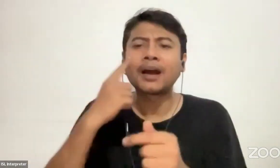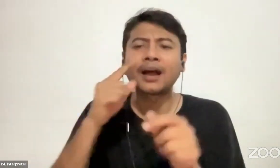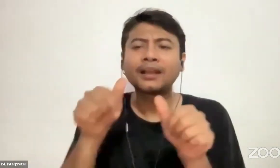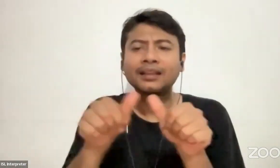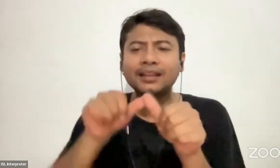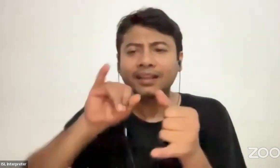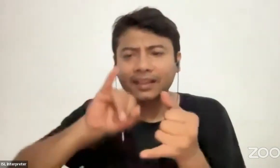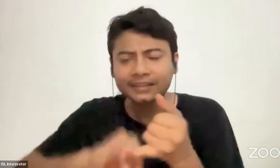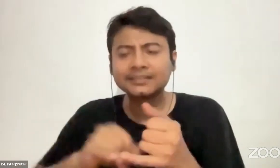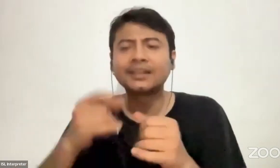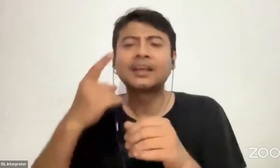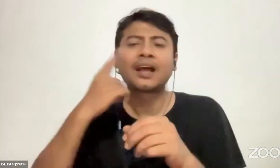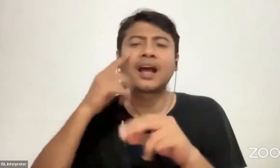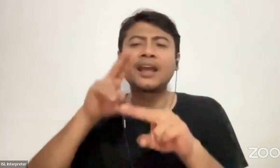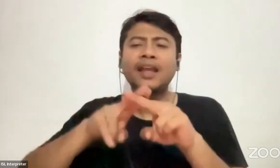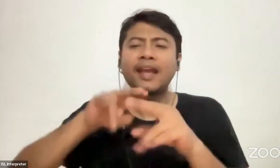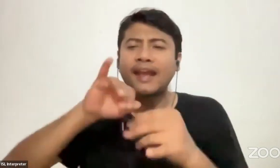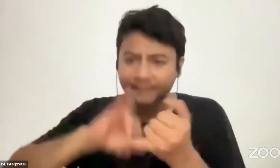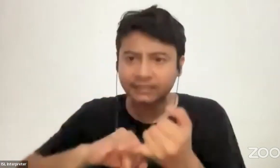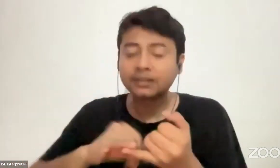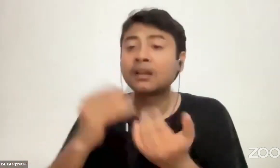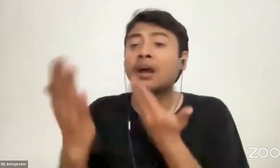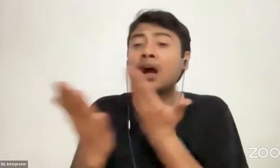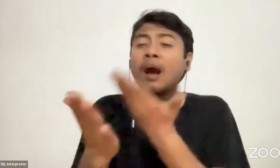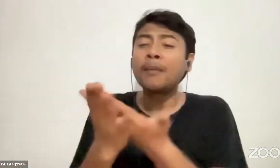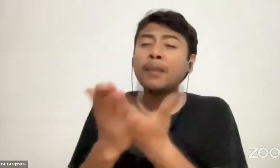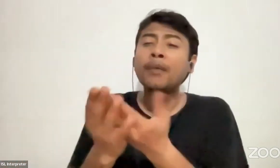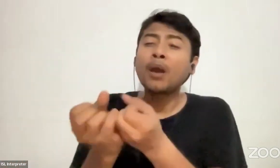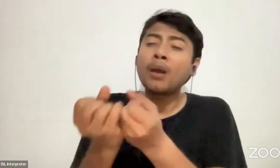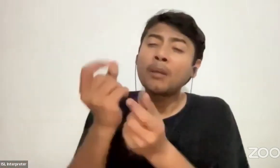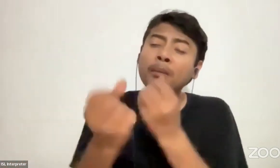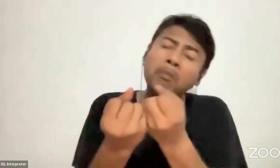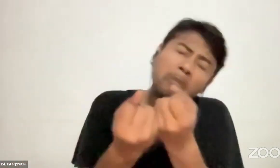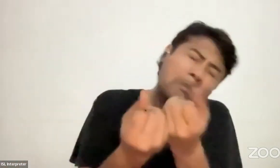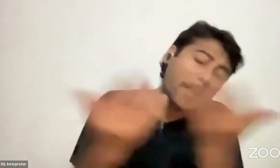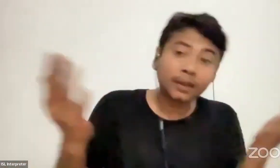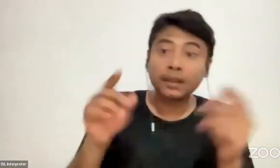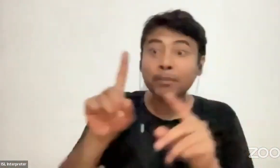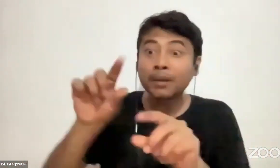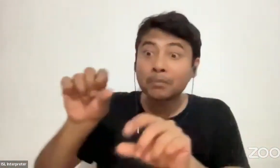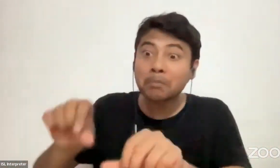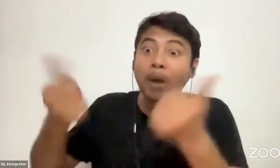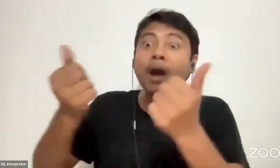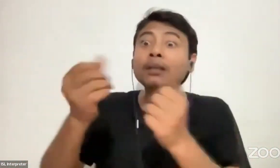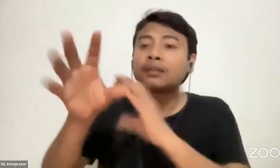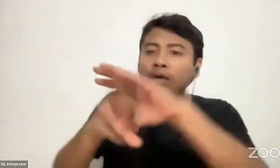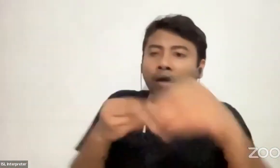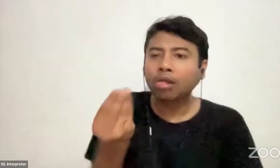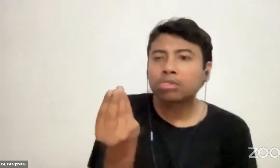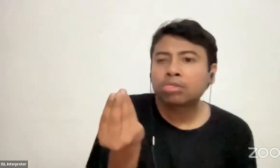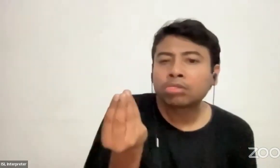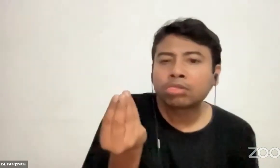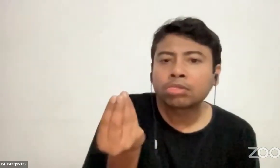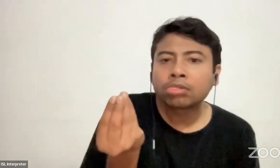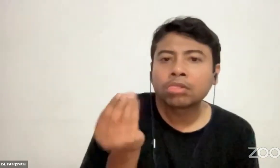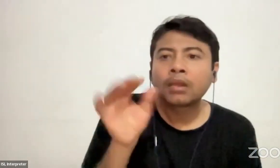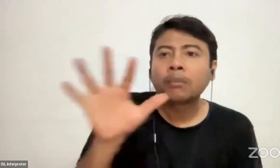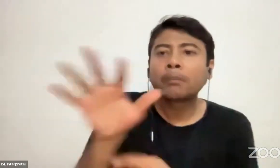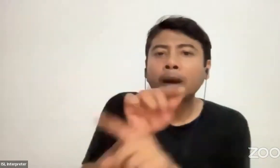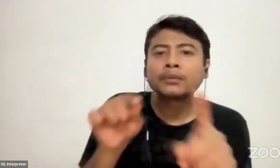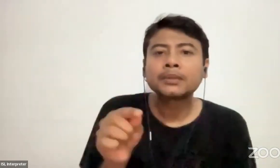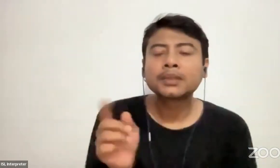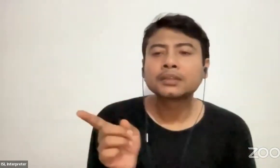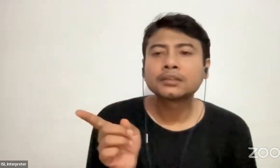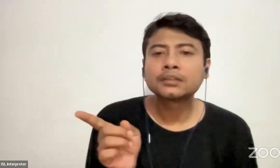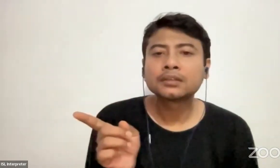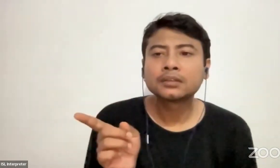के बाहर आते हैं वो क्या है, वो टॉपर्स हैं। तो इस पूरे जगत में सबसे महत्वपूर्ण लोग वो हैं जो